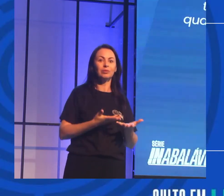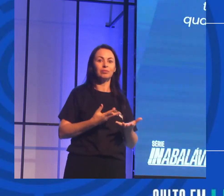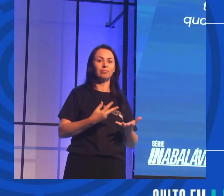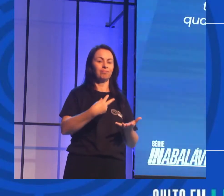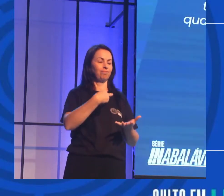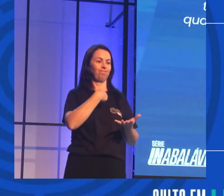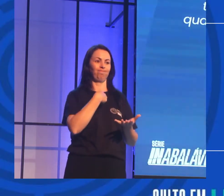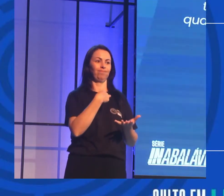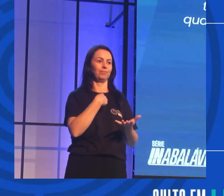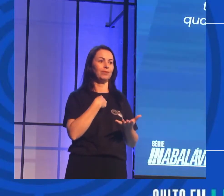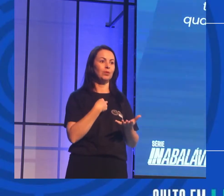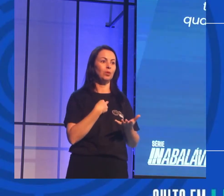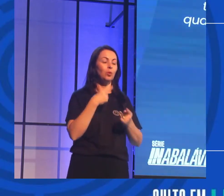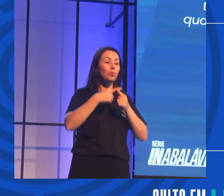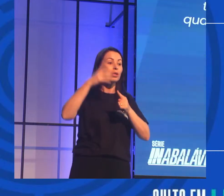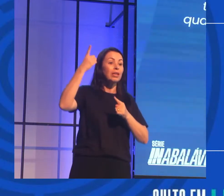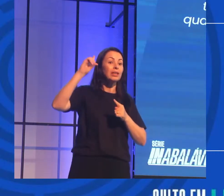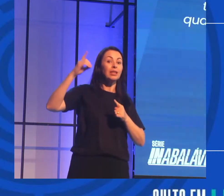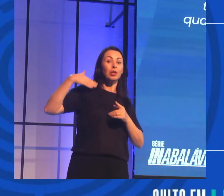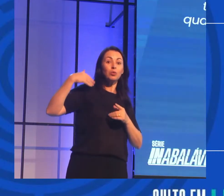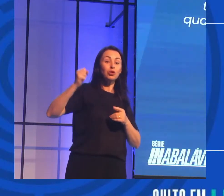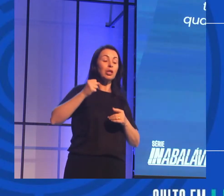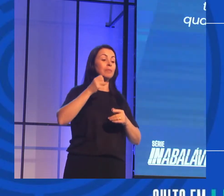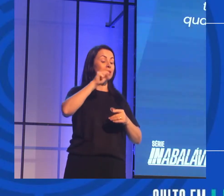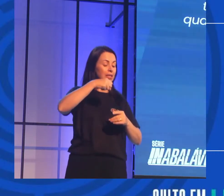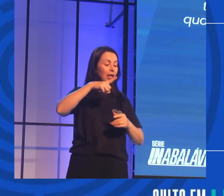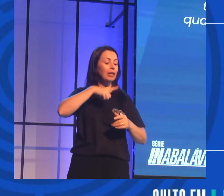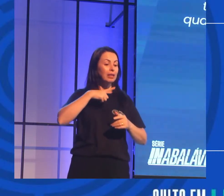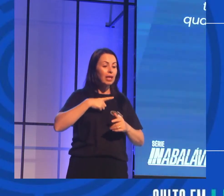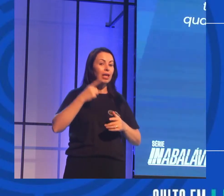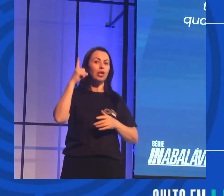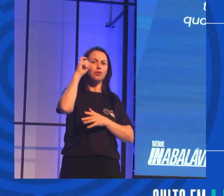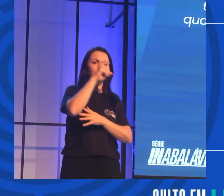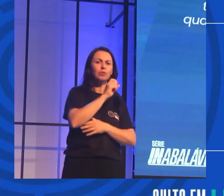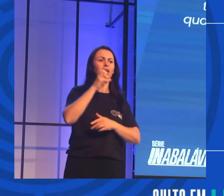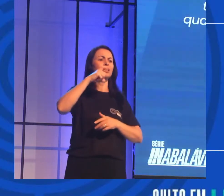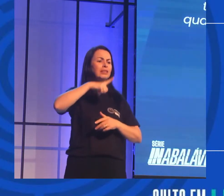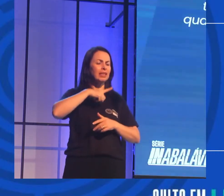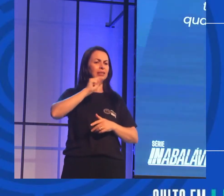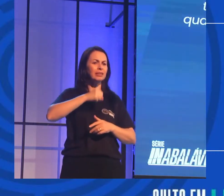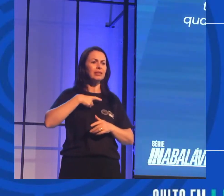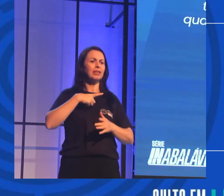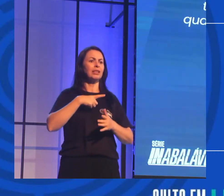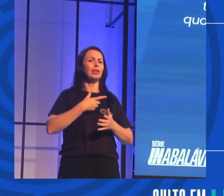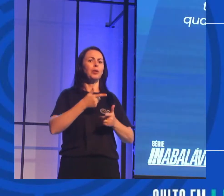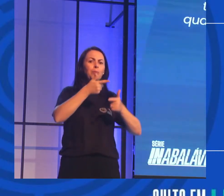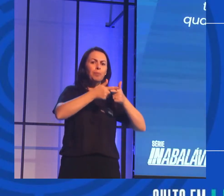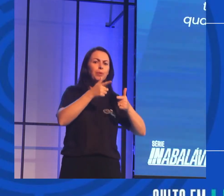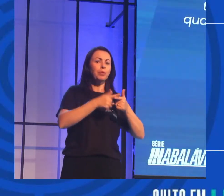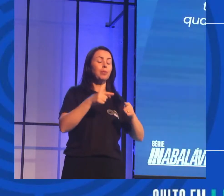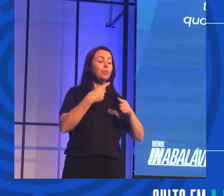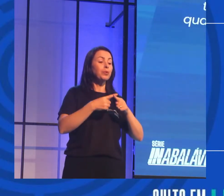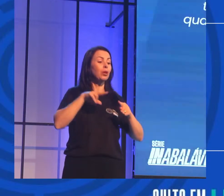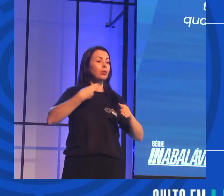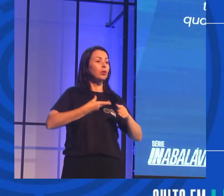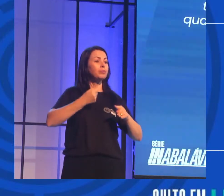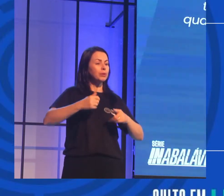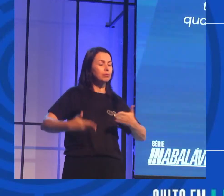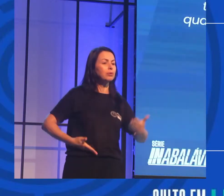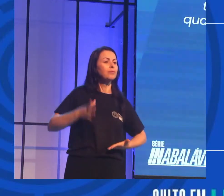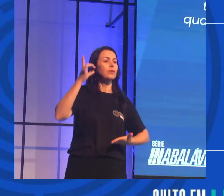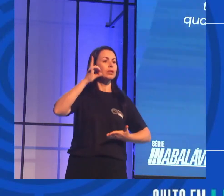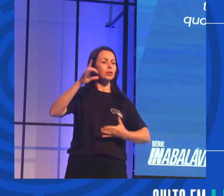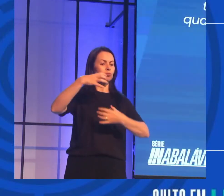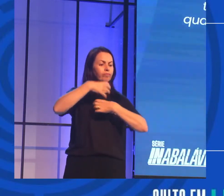Deus nos chama, quando estamos sob ataque, a permanecer firmes, servindo a Deus com integridade, mas